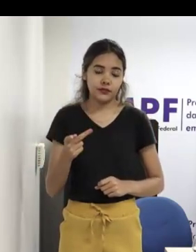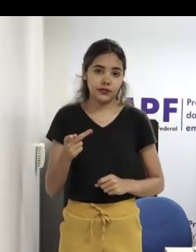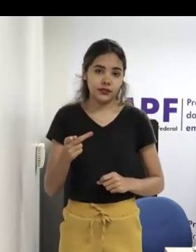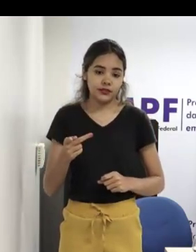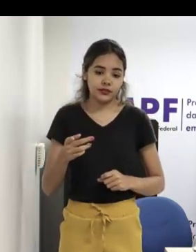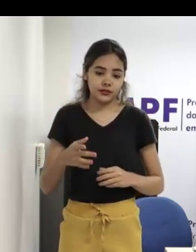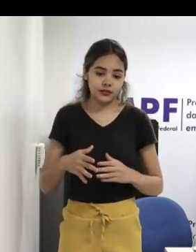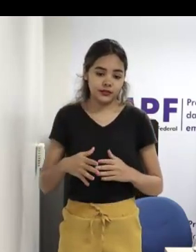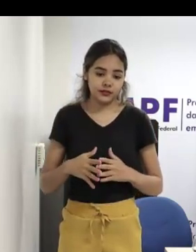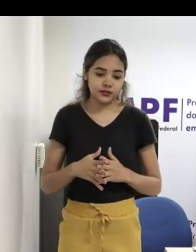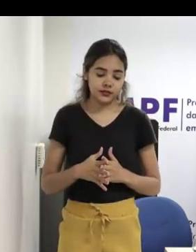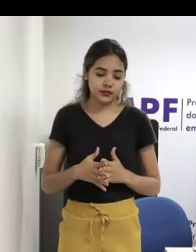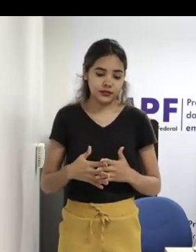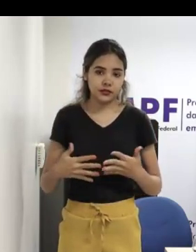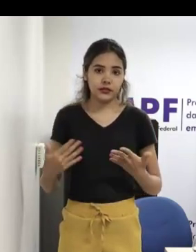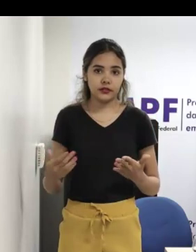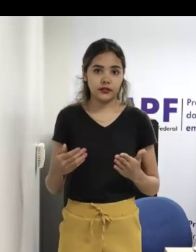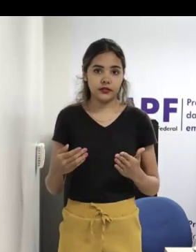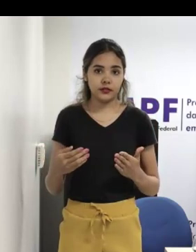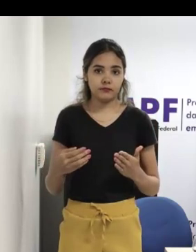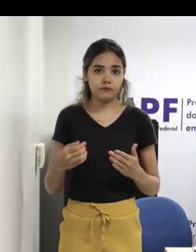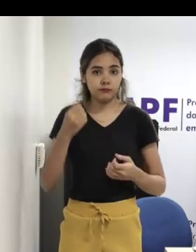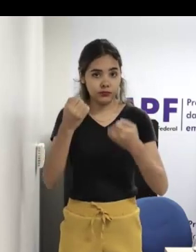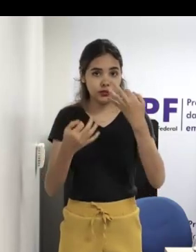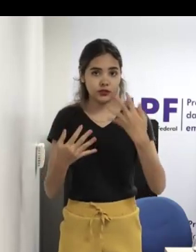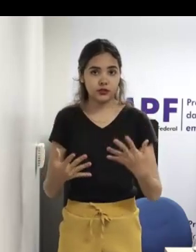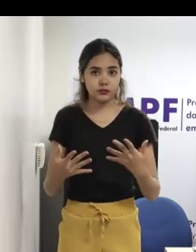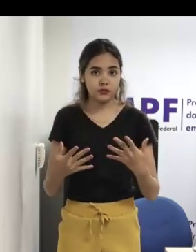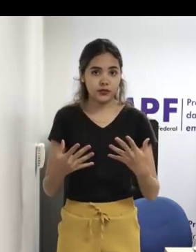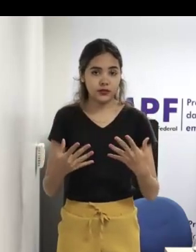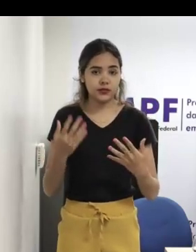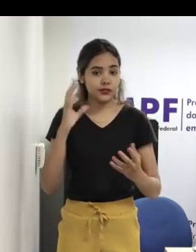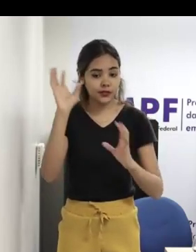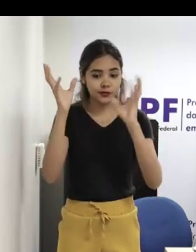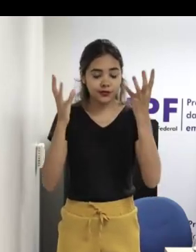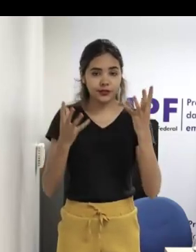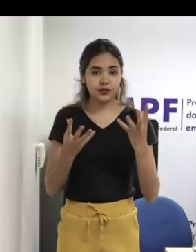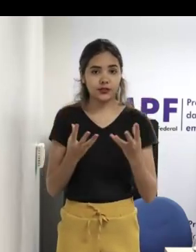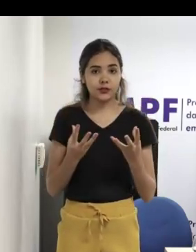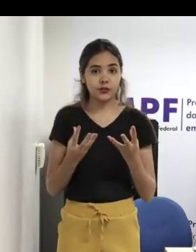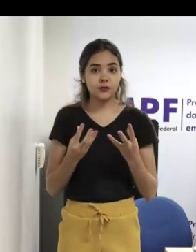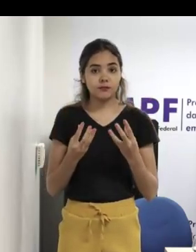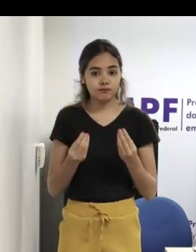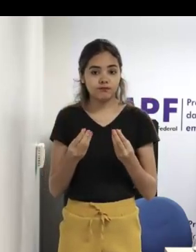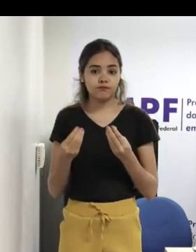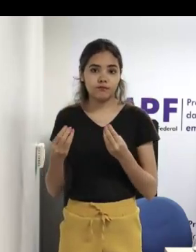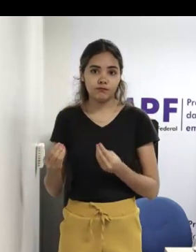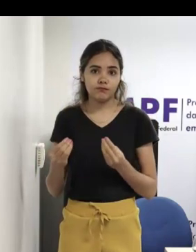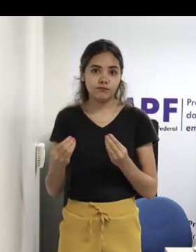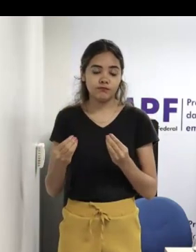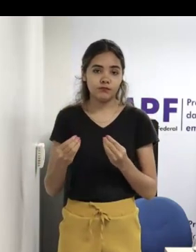99,9 por dos casos uma mudança de comportamento uma retranca do filho um